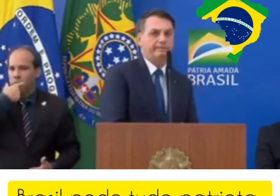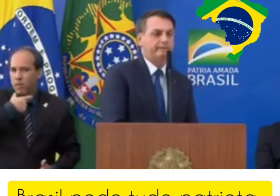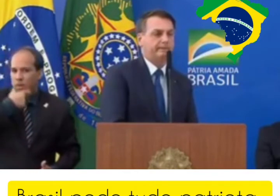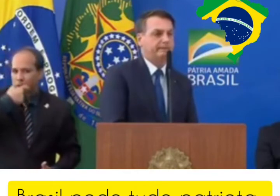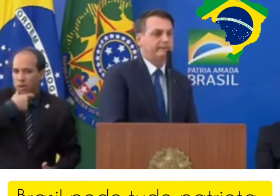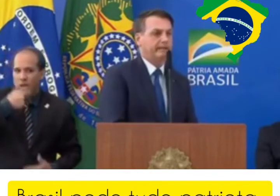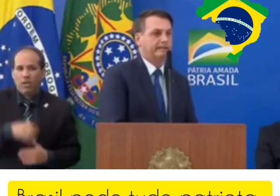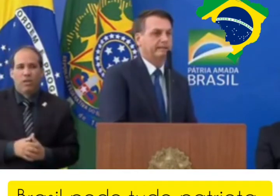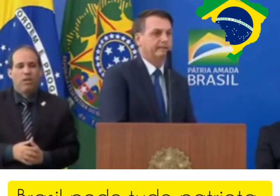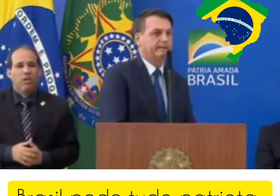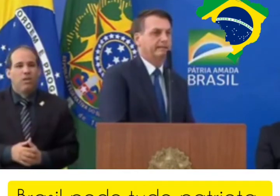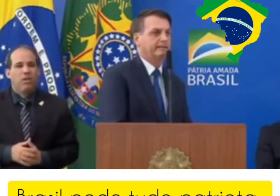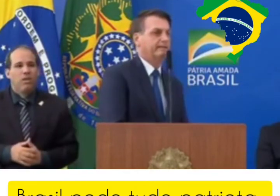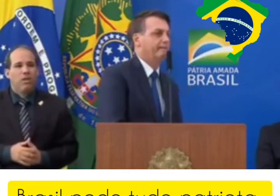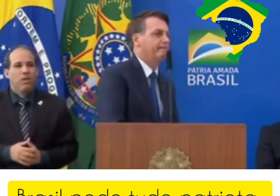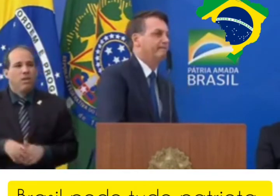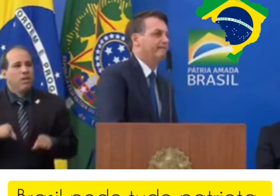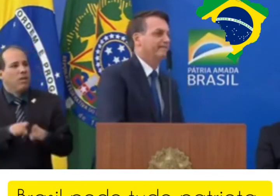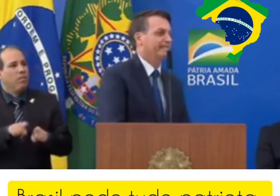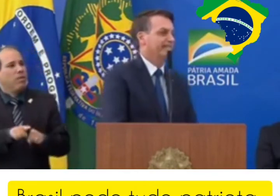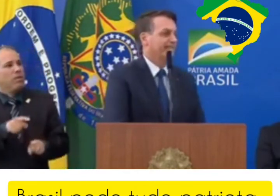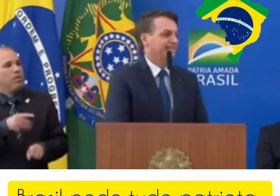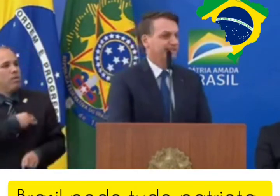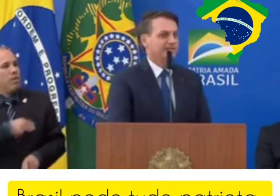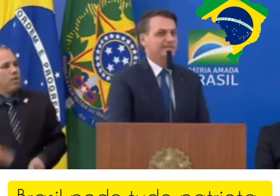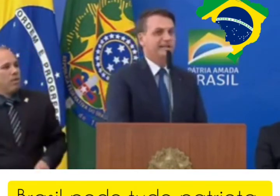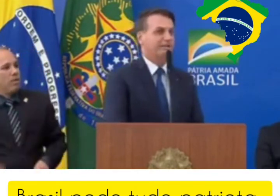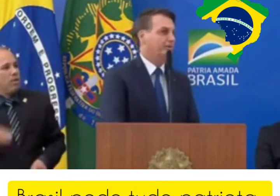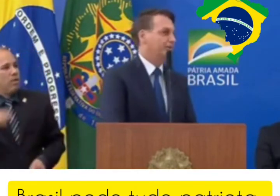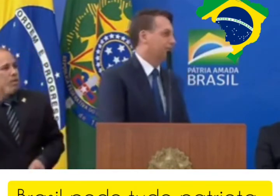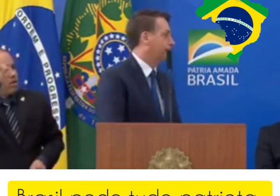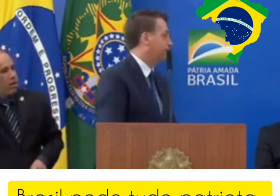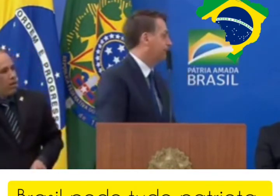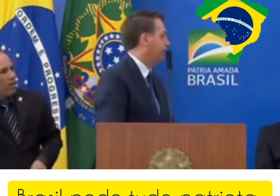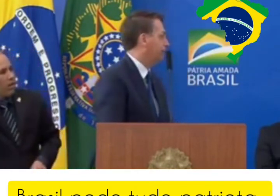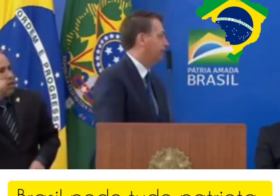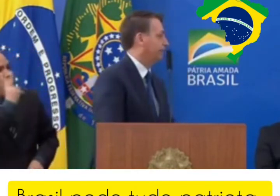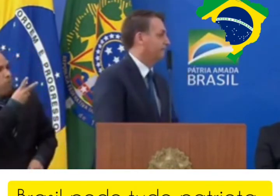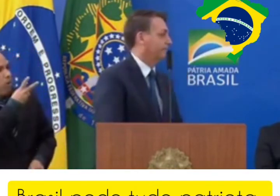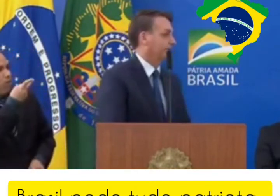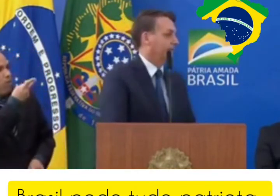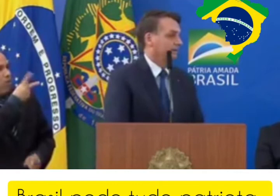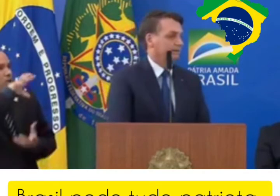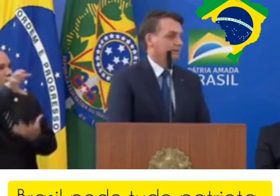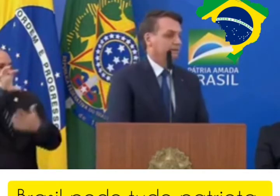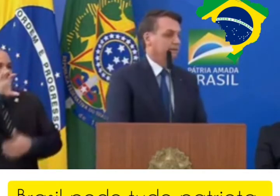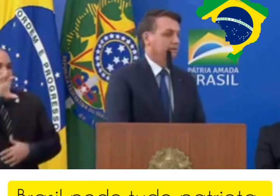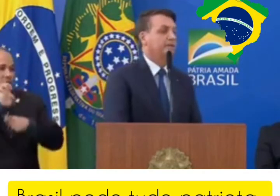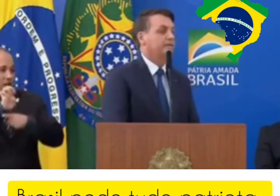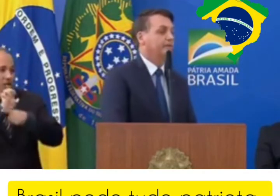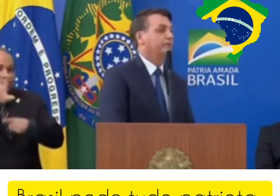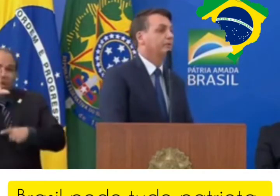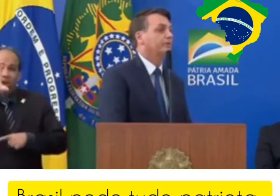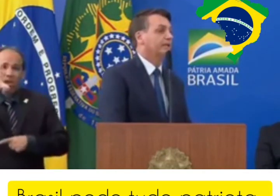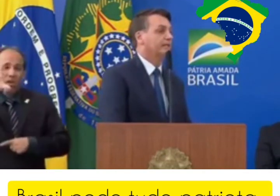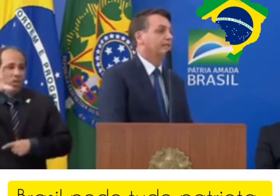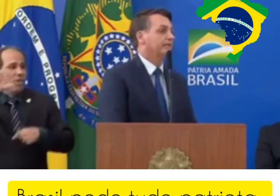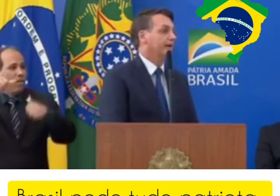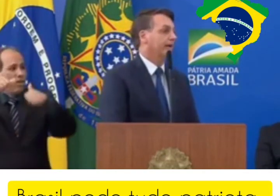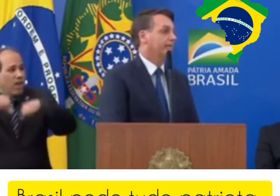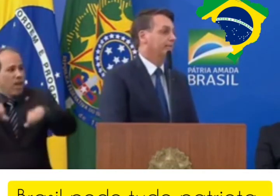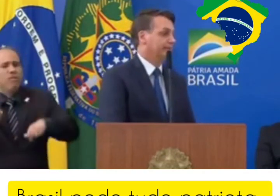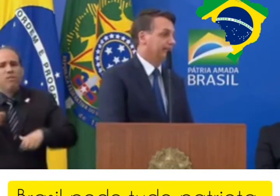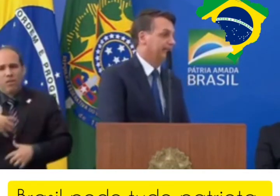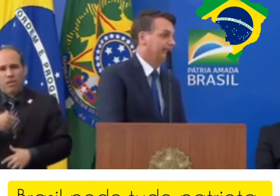da Tereza Cristina, do estado ao qual tive o prazer e a honra de servir no 9º